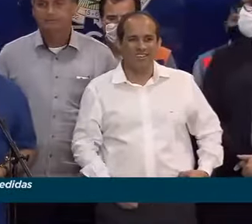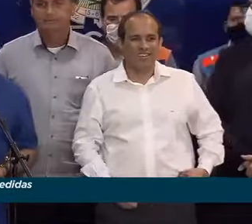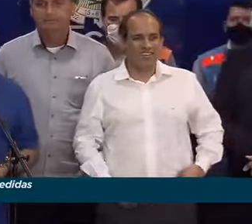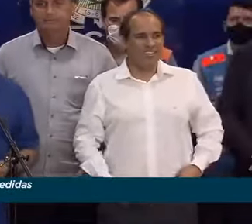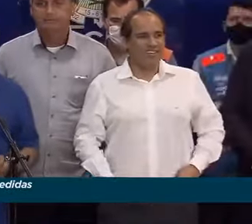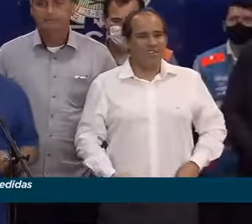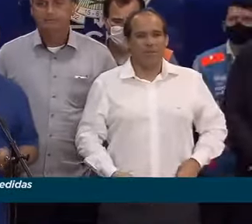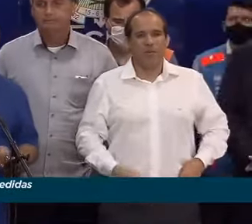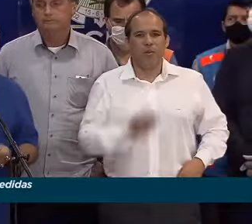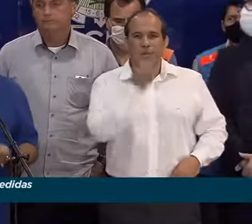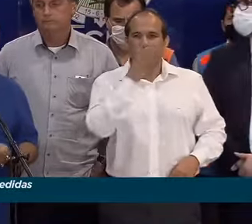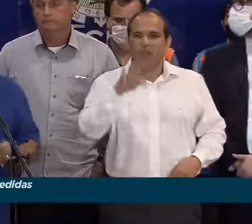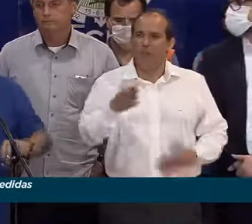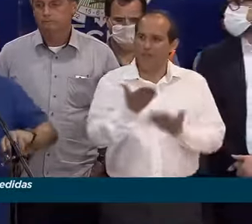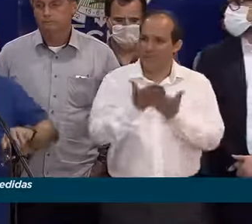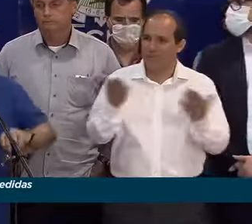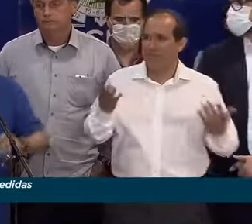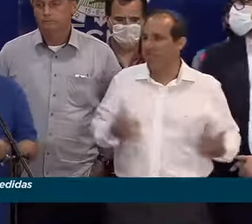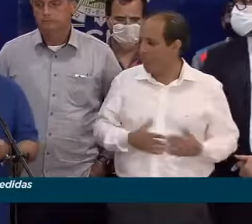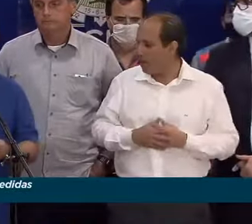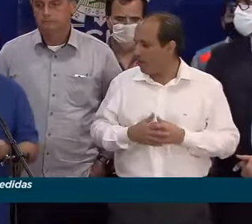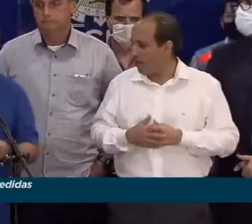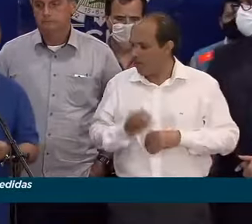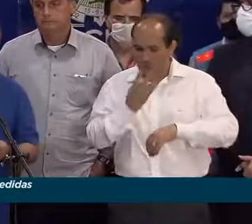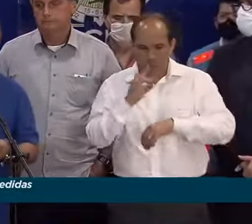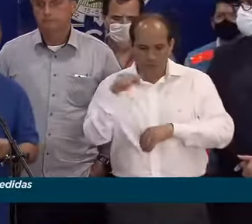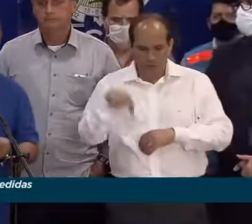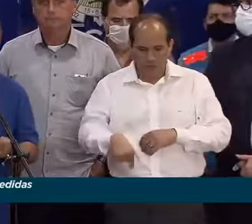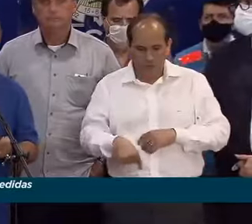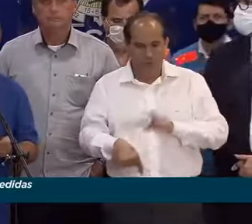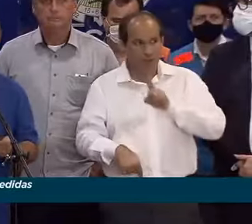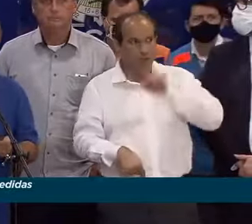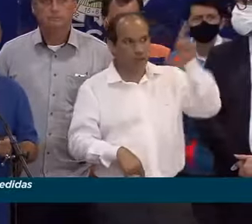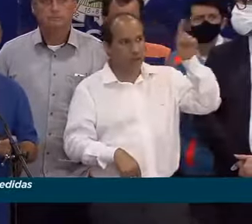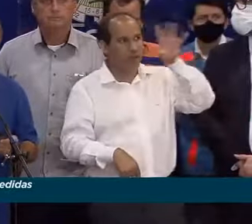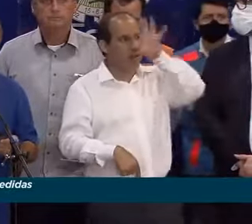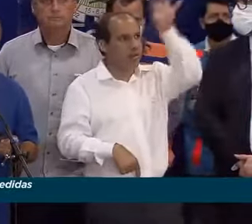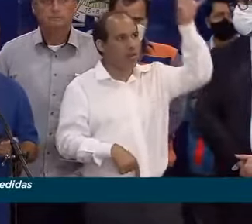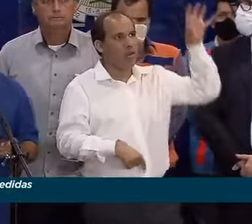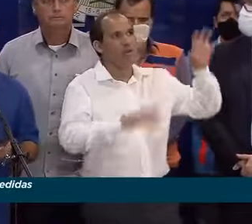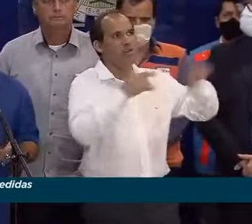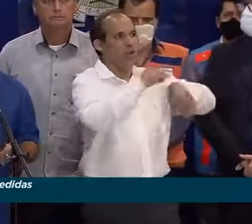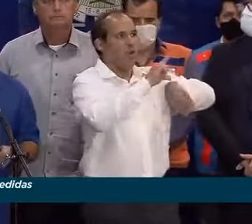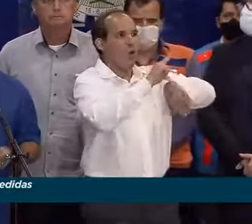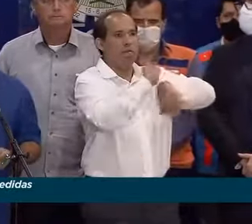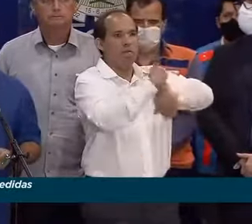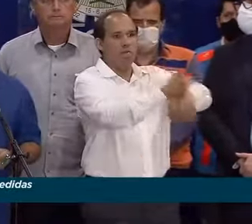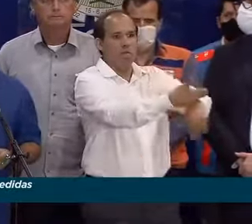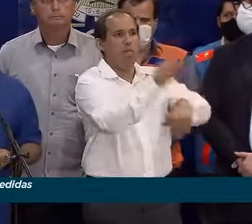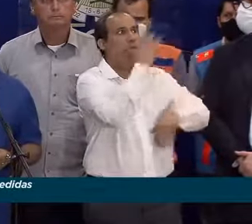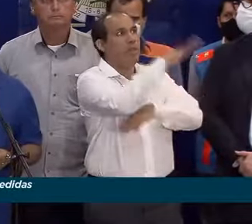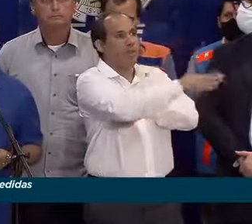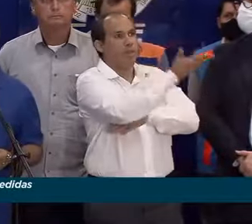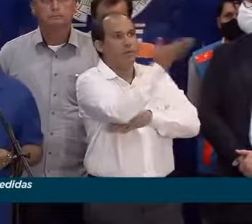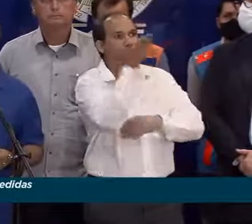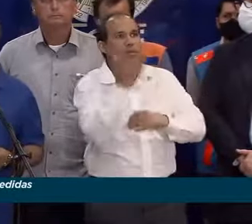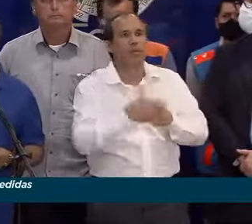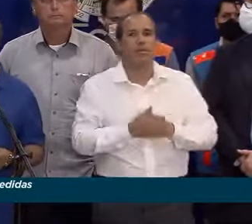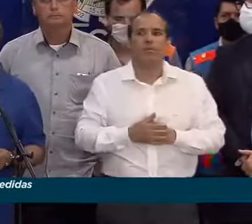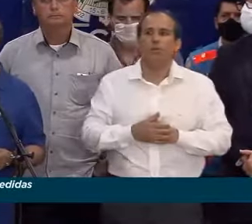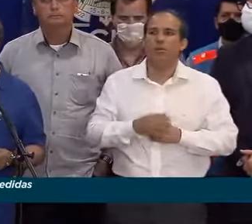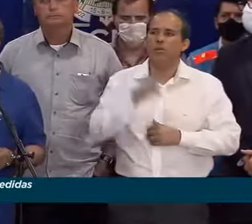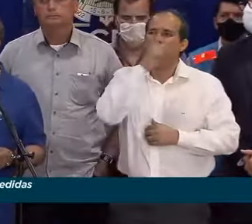Bom, boa tarde a todos. Bom dia aqui, boa tarde em outros lugares do Brasil. Desde o